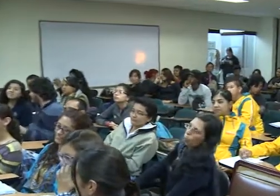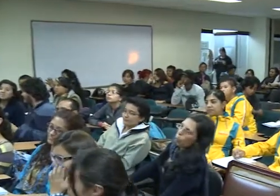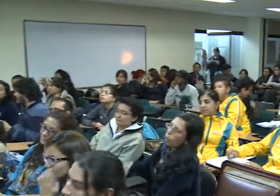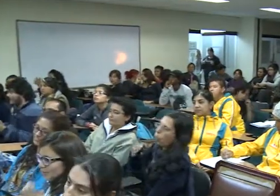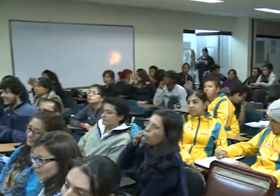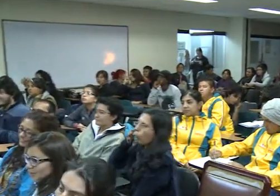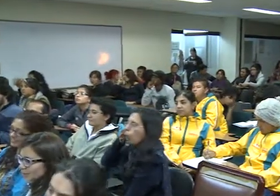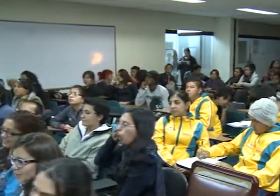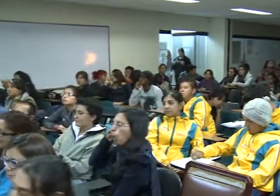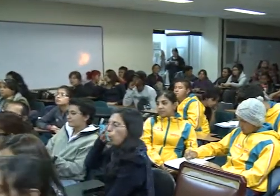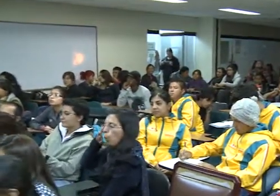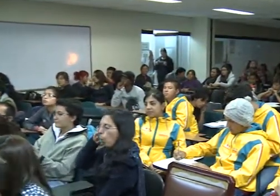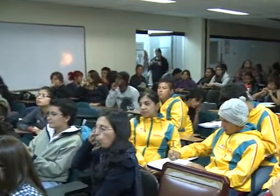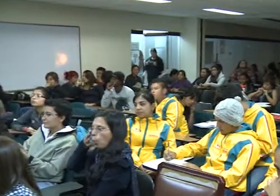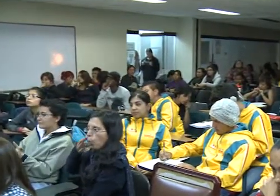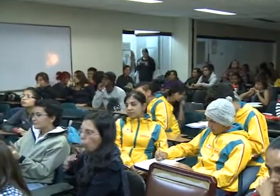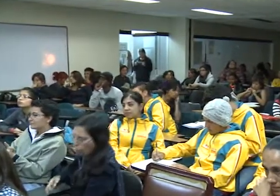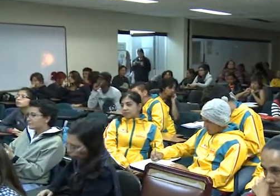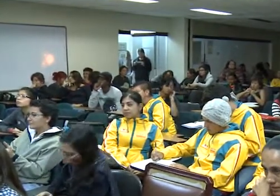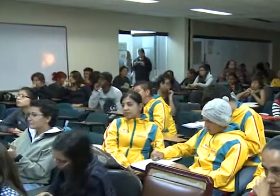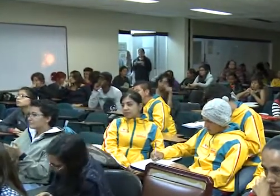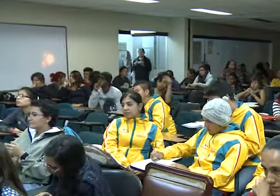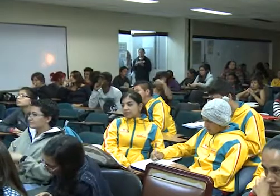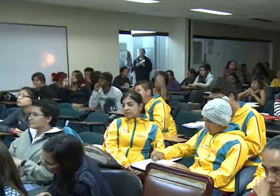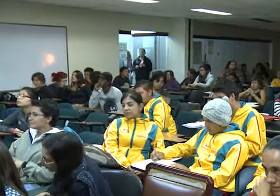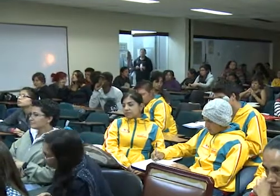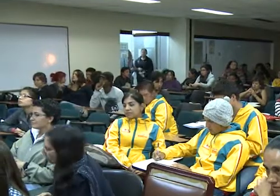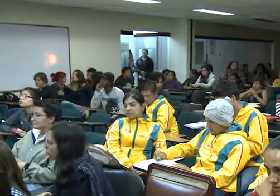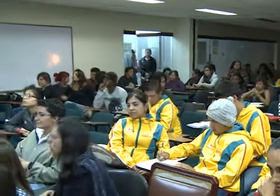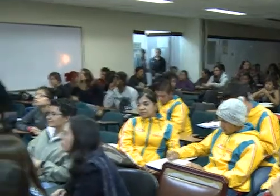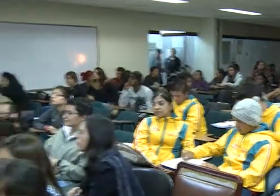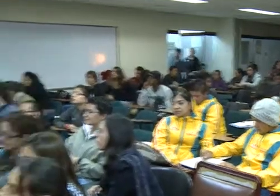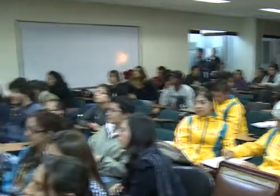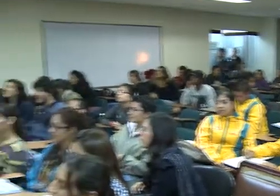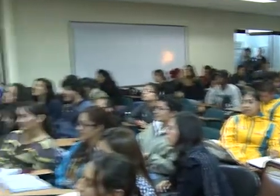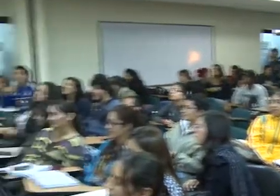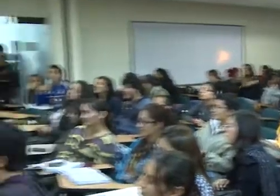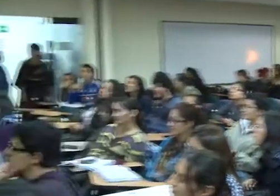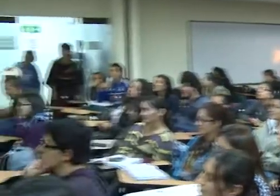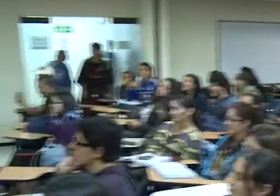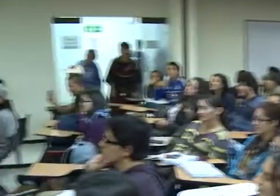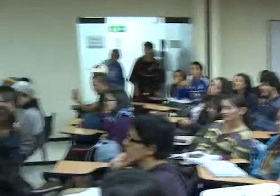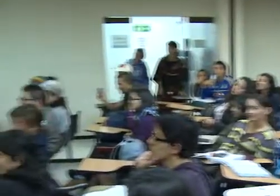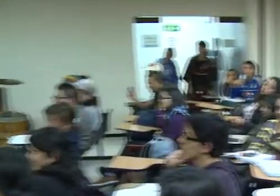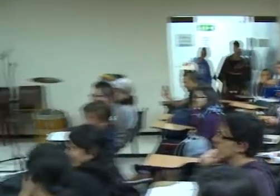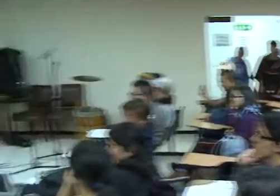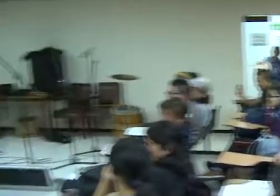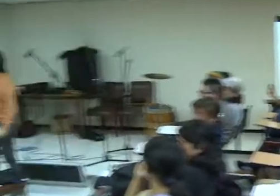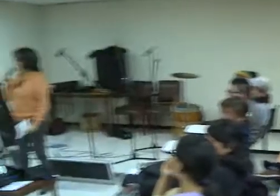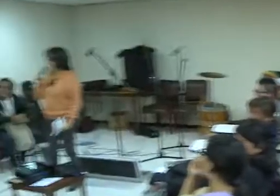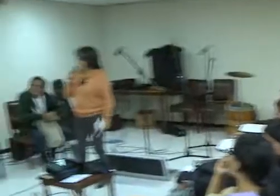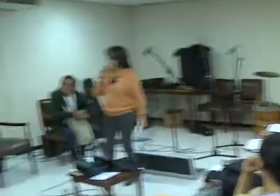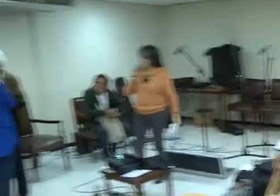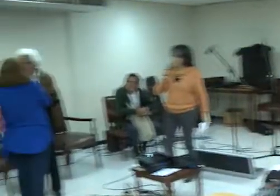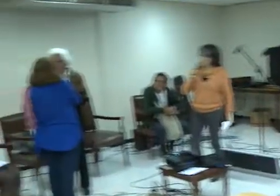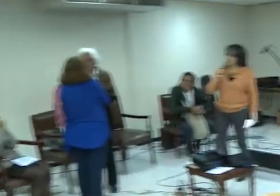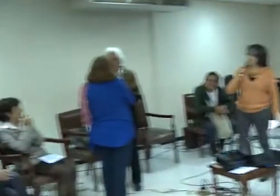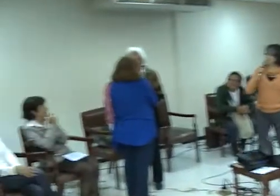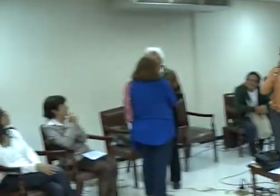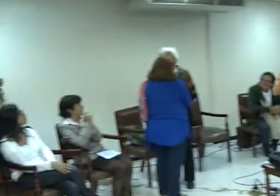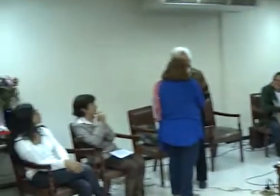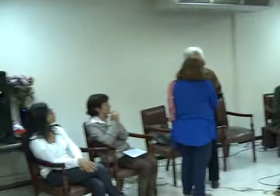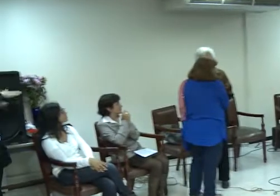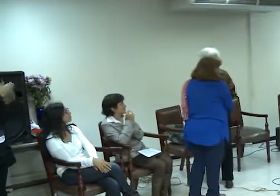Conocemos que es amante de las plantas y de las flores, entonces para ella